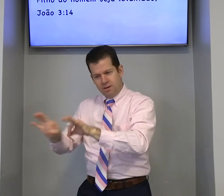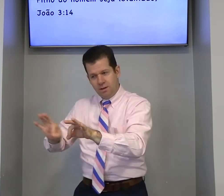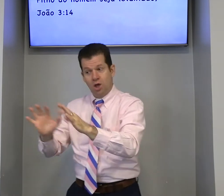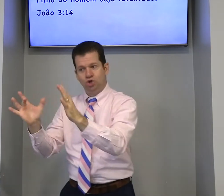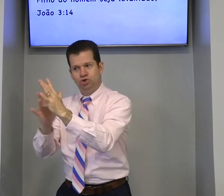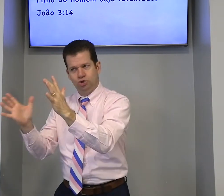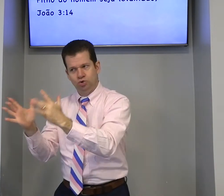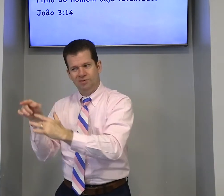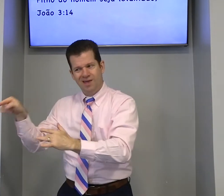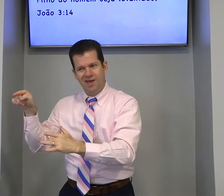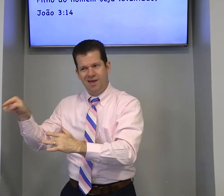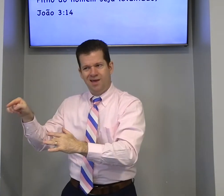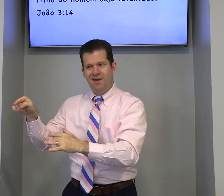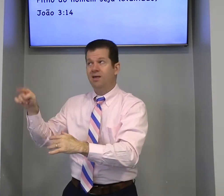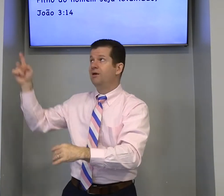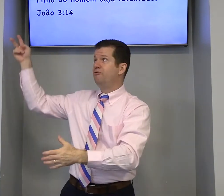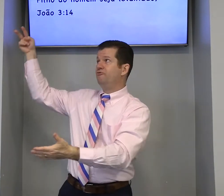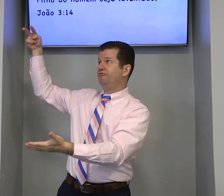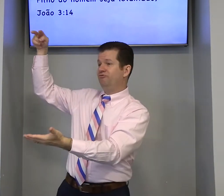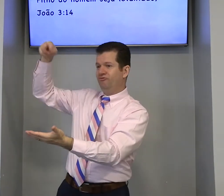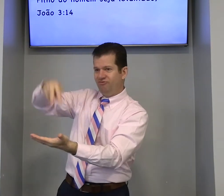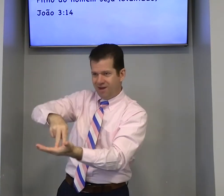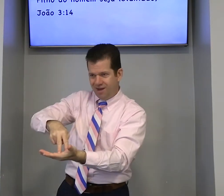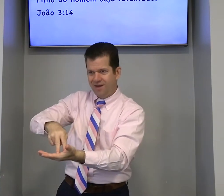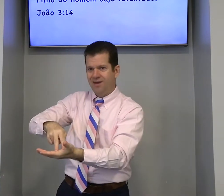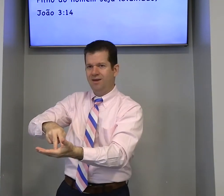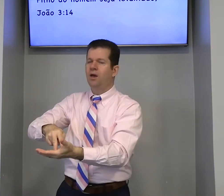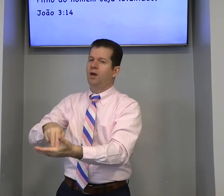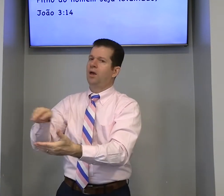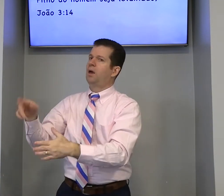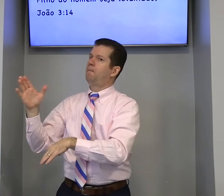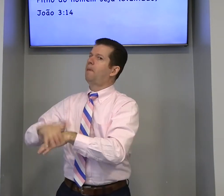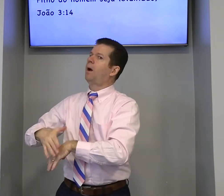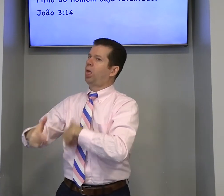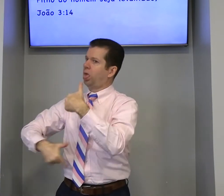Deus fez Jesus para vir aqui no mundo.